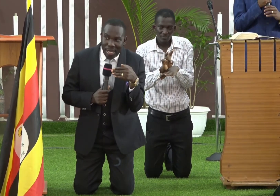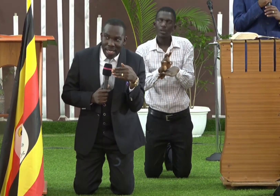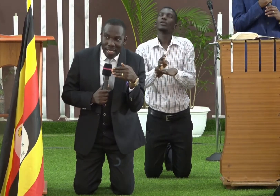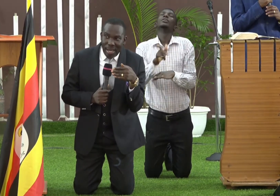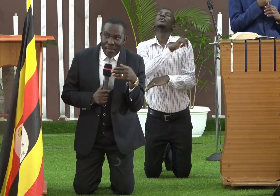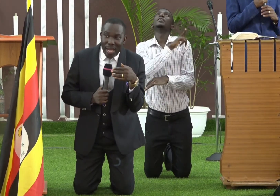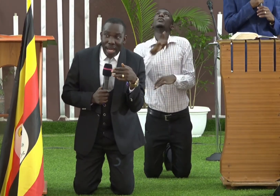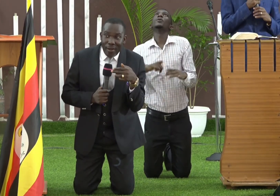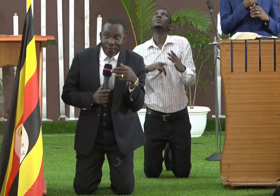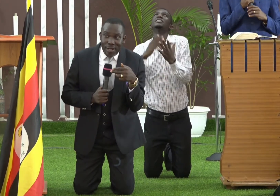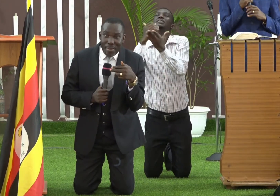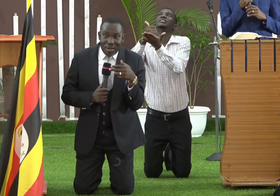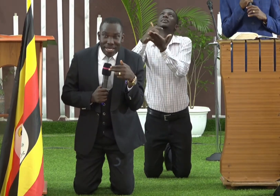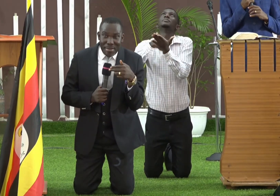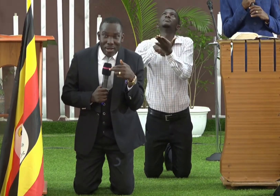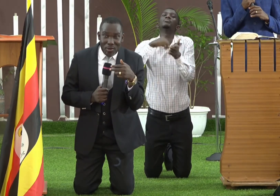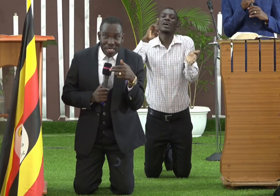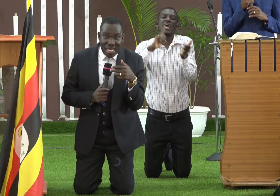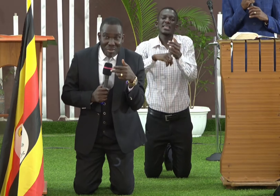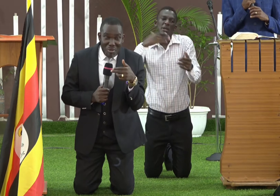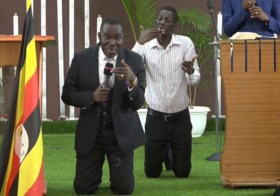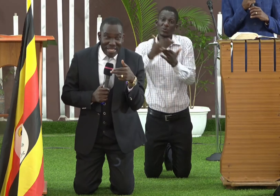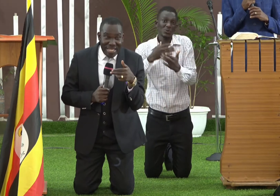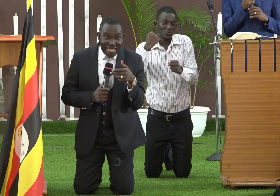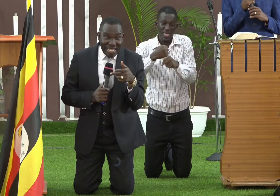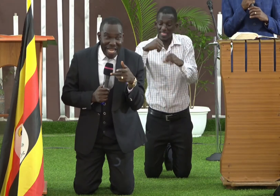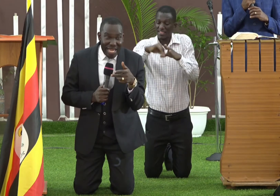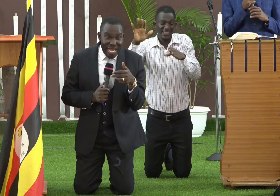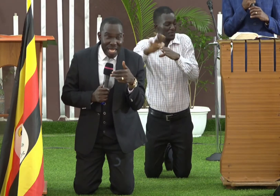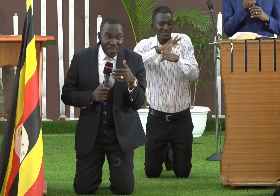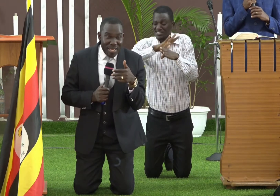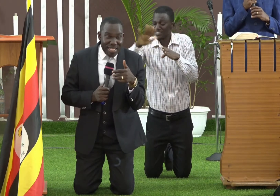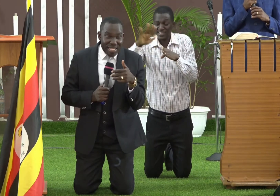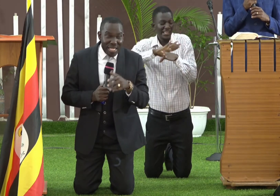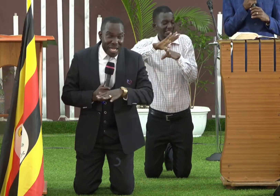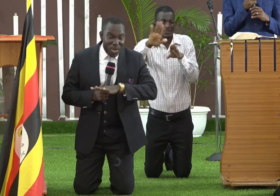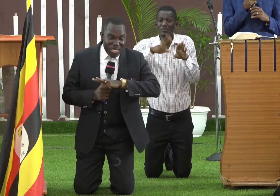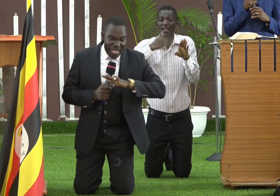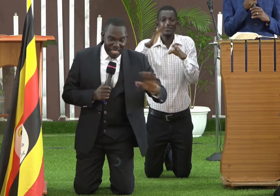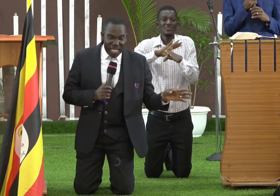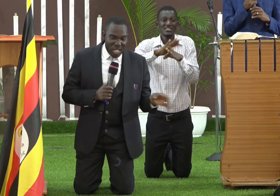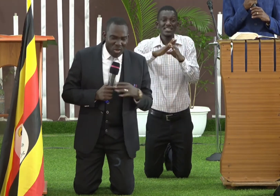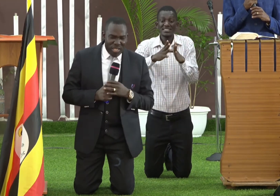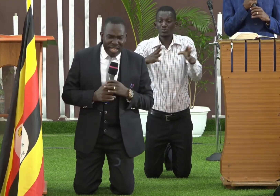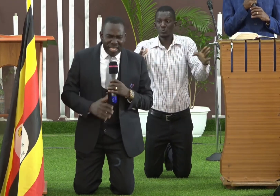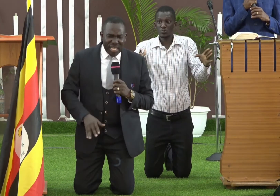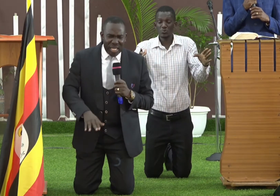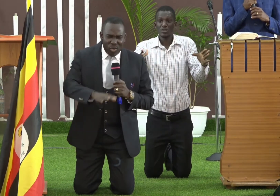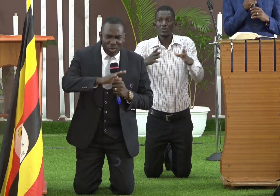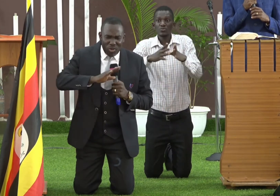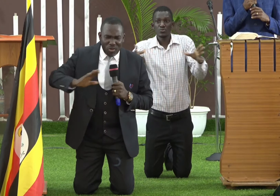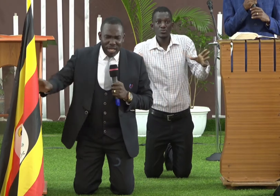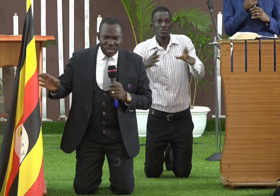mukama nyamba nfuna abakozi abalungi mu bizinensi yange. Business yange ojigazie,